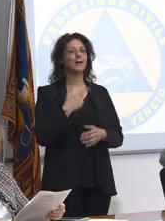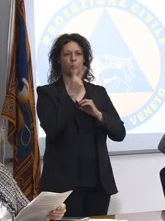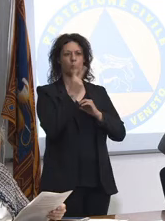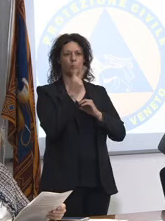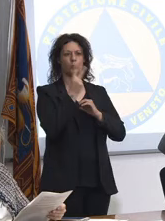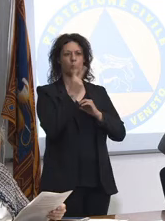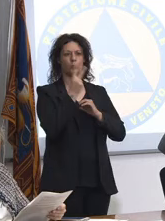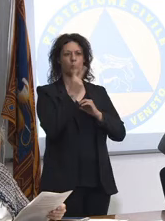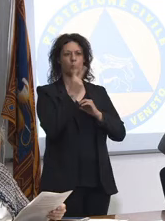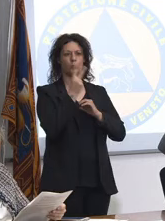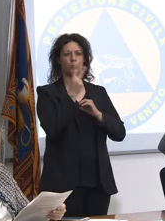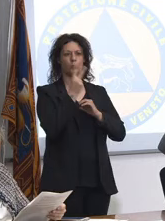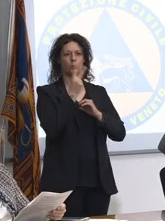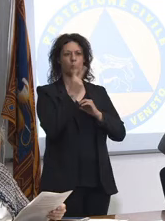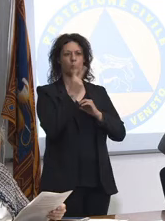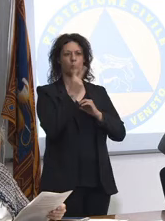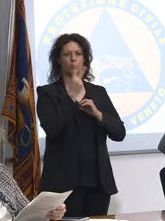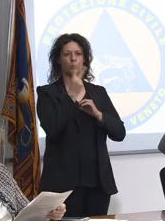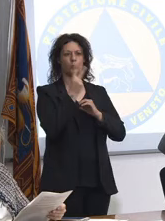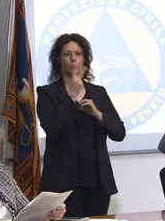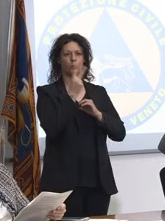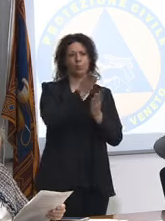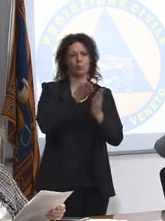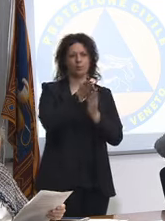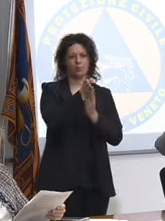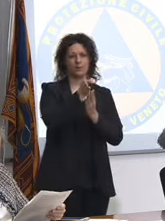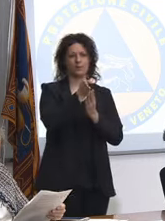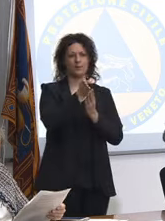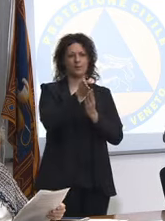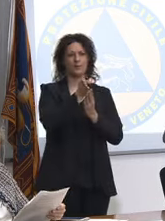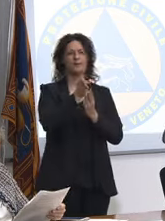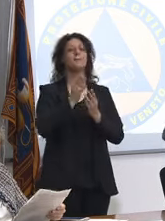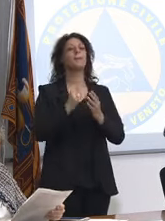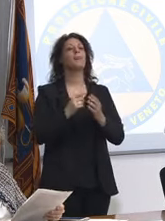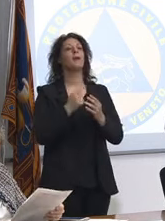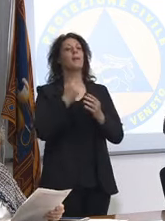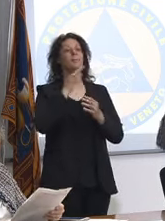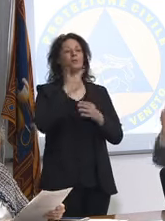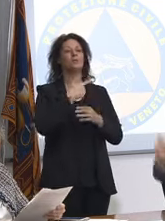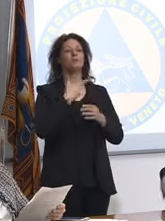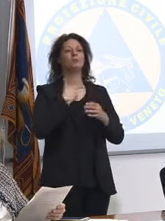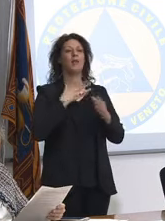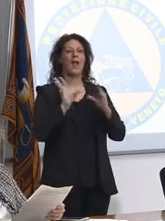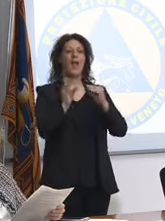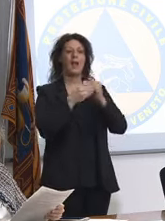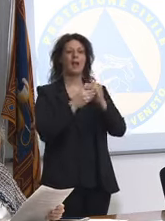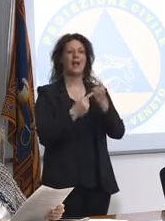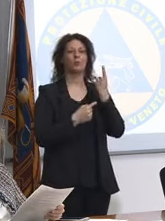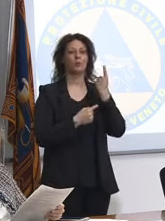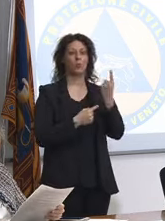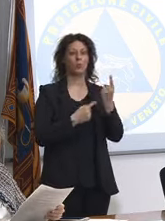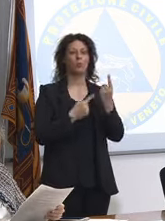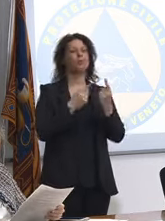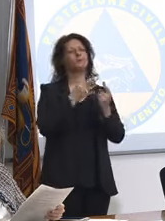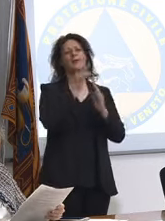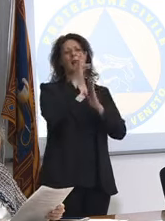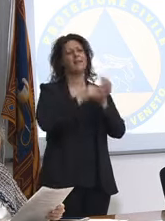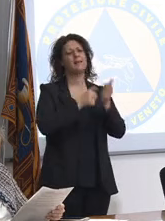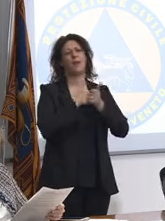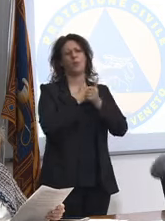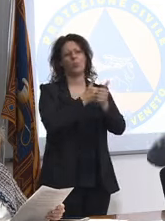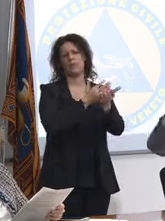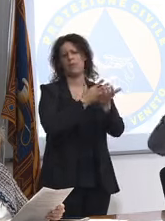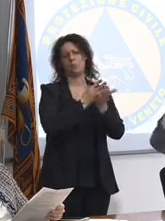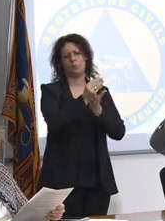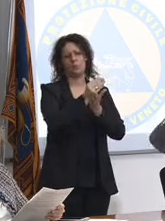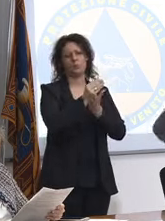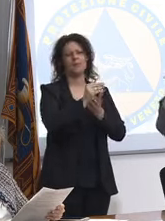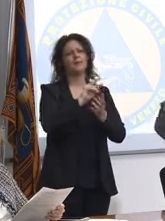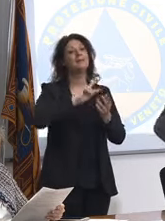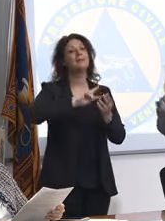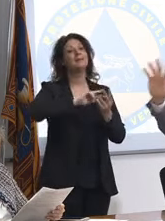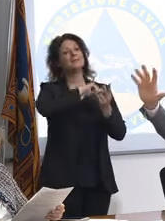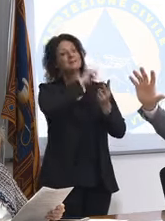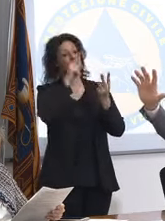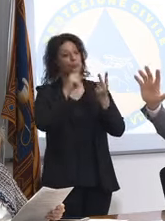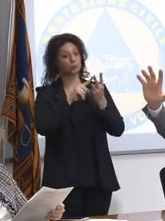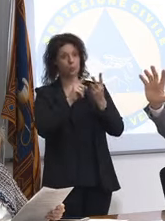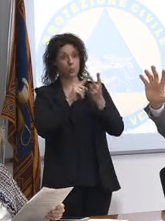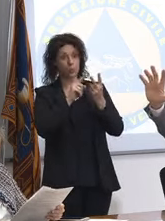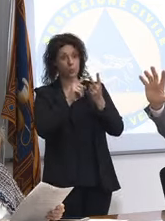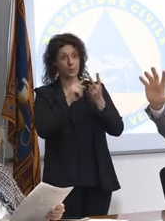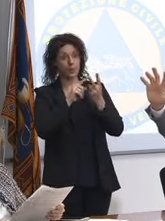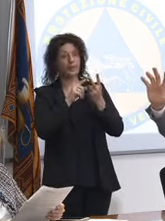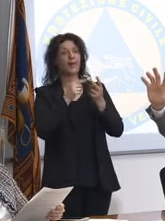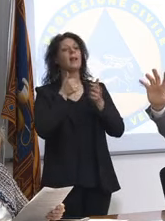ordinanza, l'avvocato Botteone ha separato, perché abbiamo un allegato 1 che avete tutte le linee guida, poi ci sono un allegato 2 che sono linee guida proprio